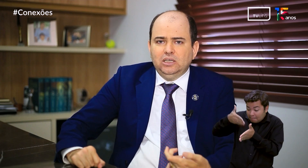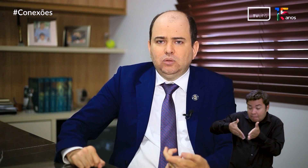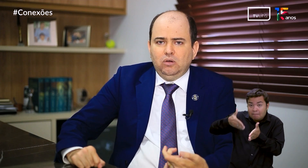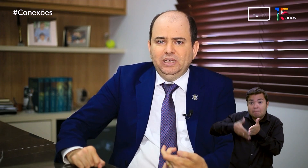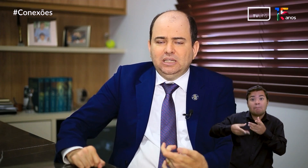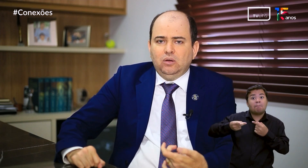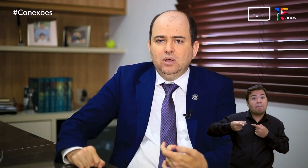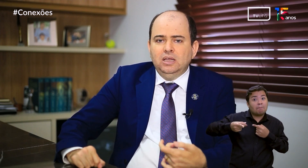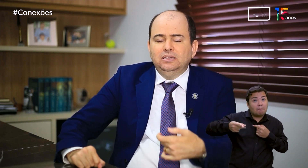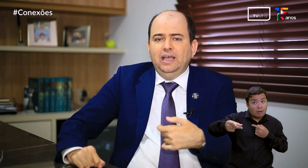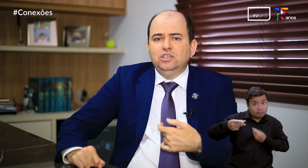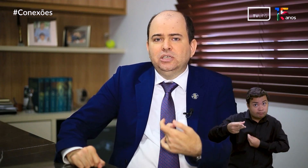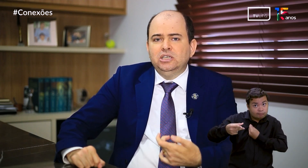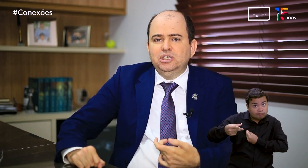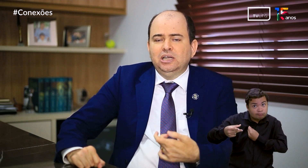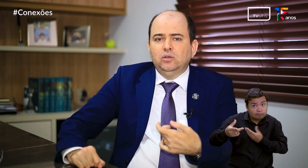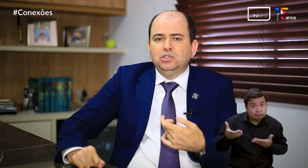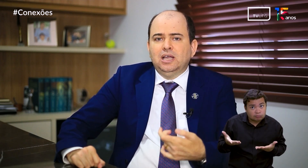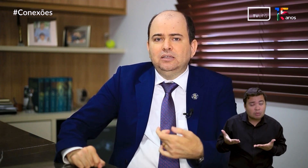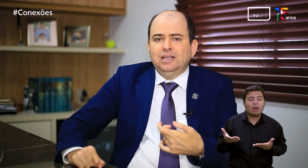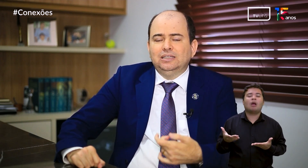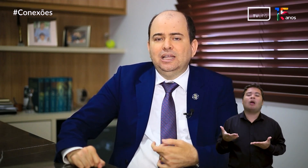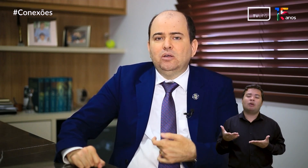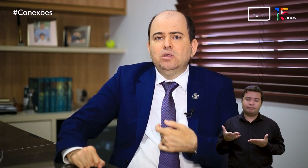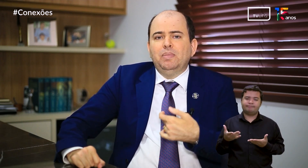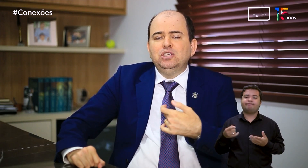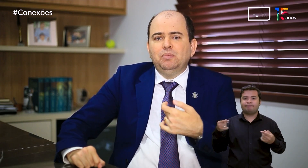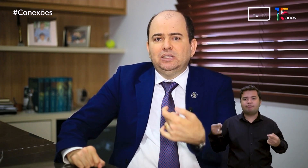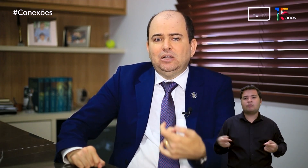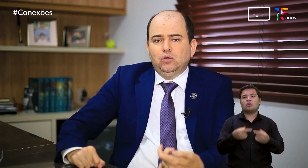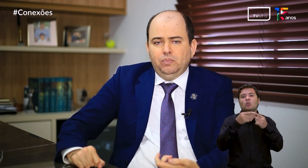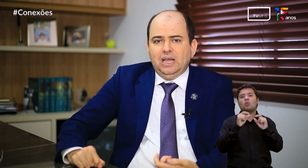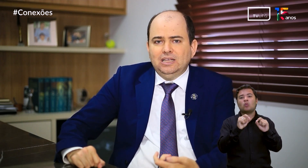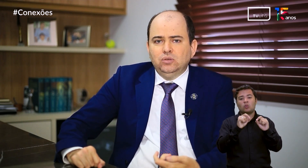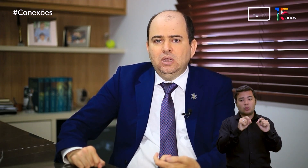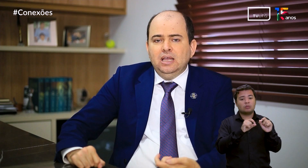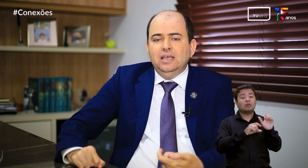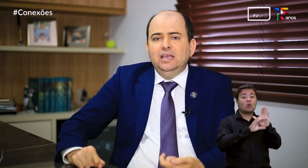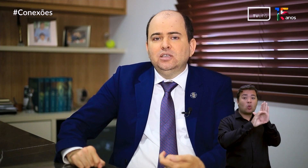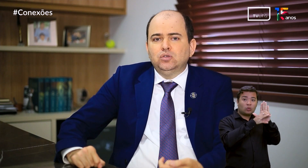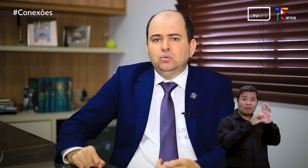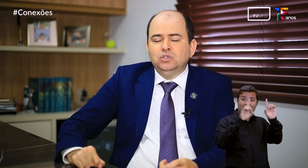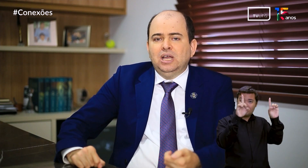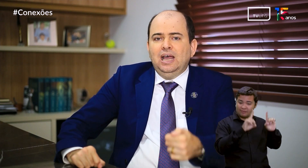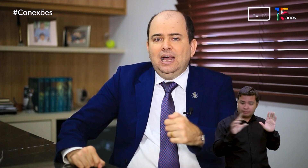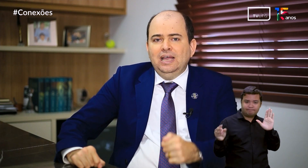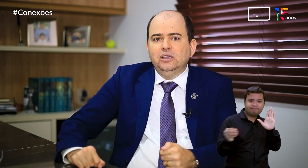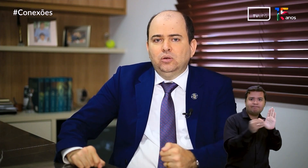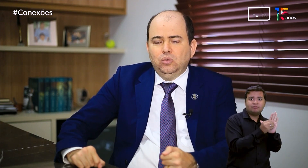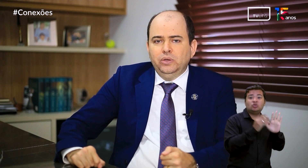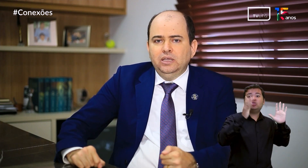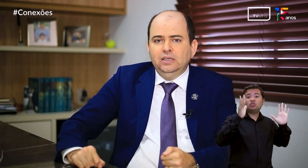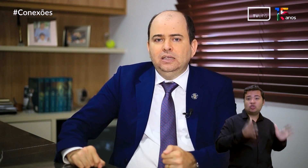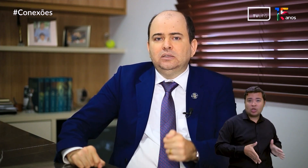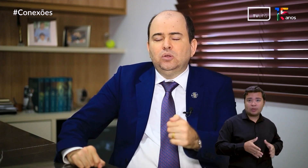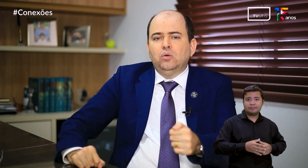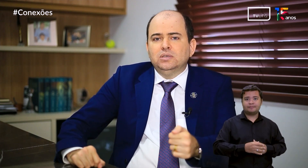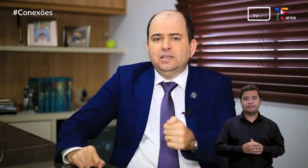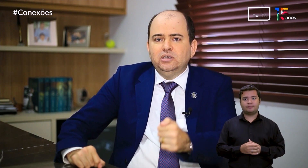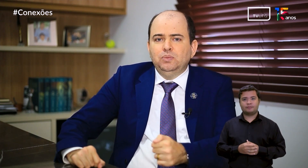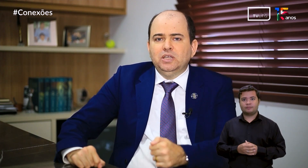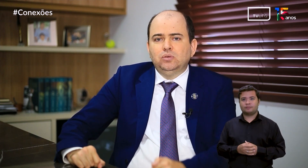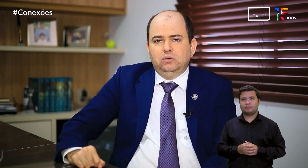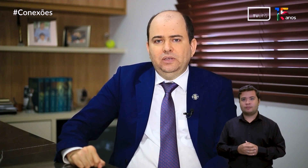condição intelectual ou mental, desde que diagnosticado que ela tenha um impedimento a longo prazo, isso já a inclui